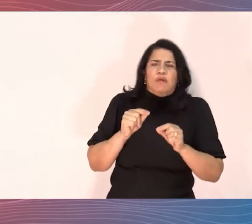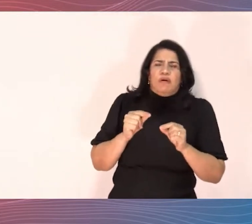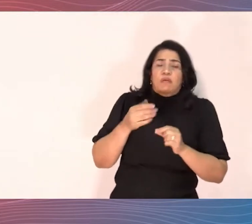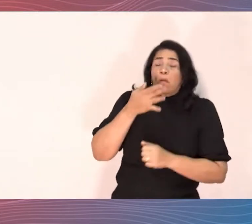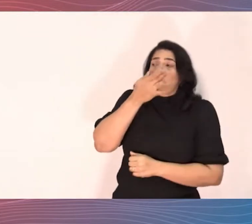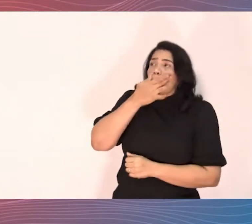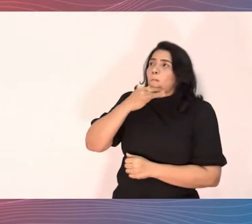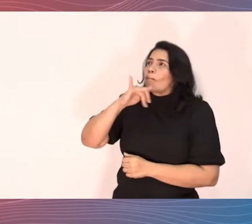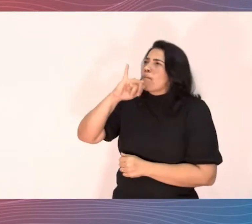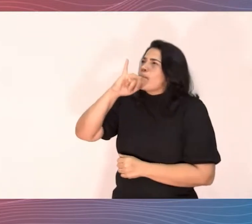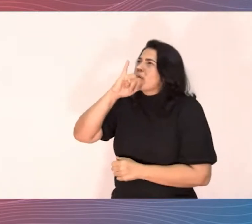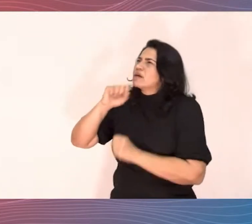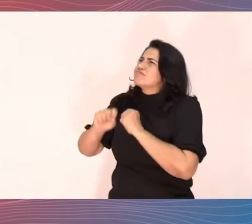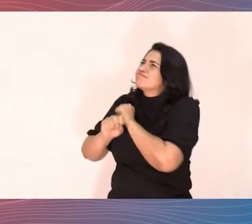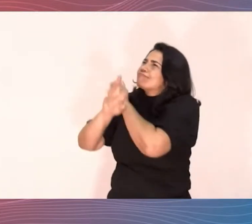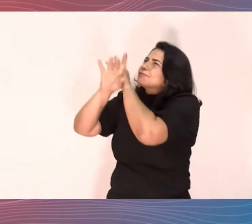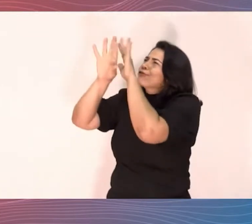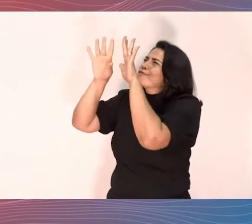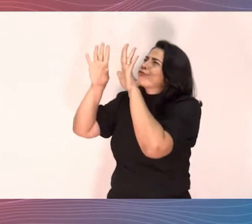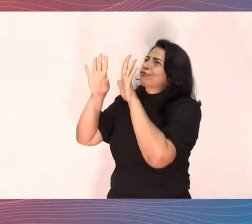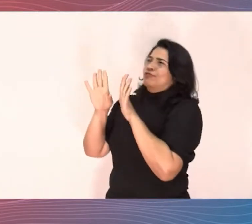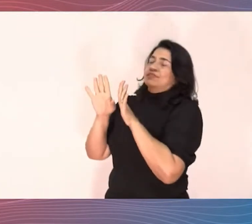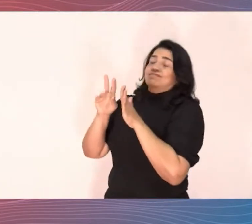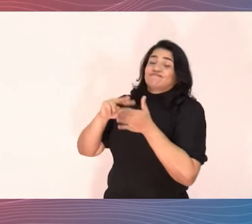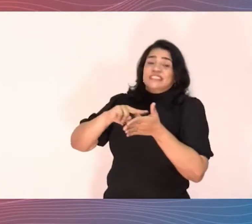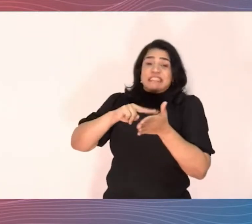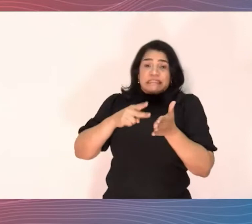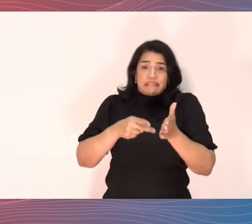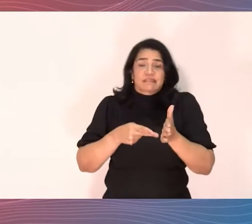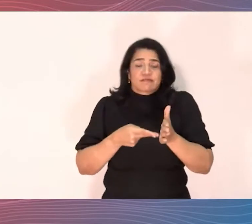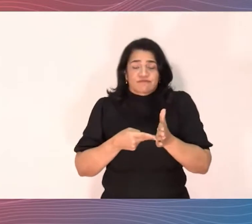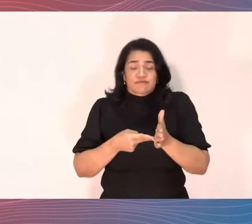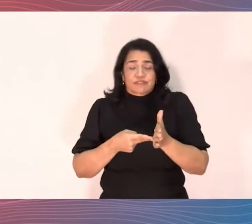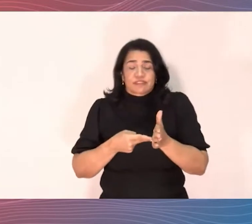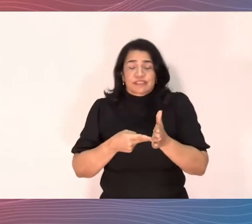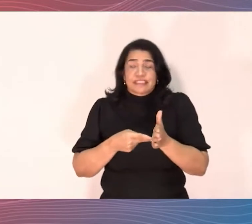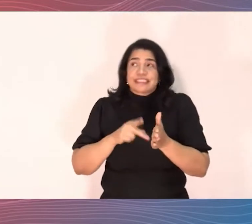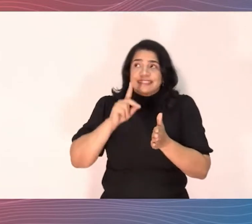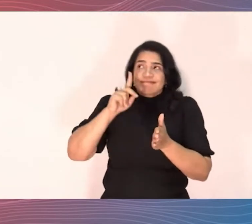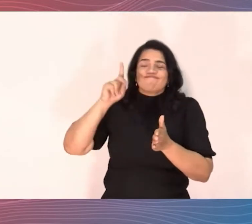da glória. Ou seja, ele mesmo é a glória.